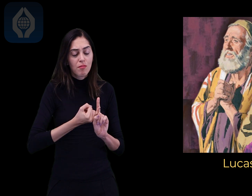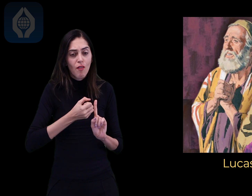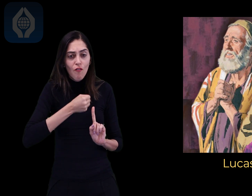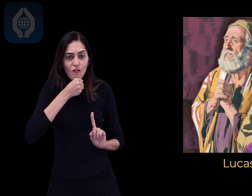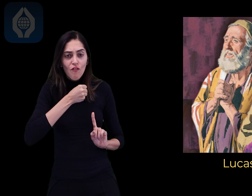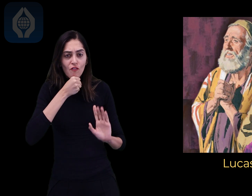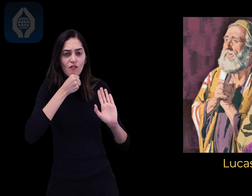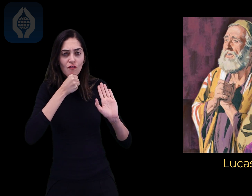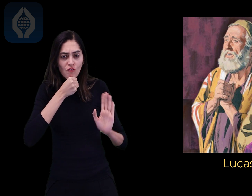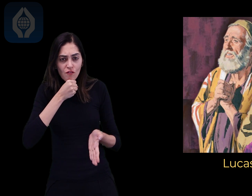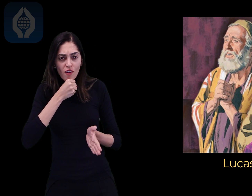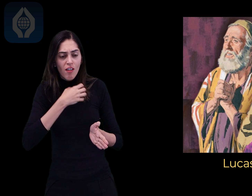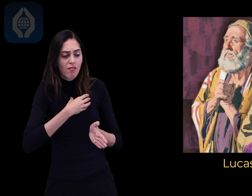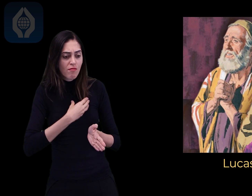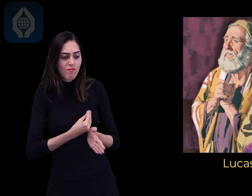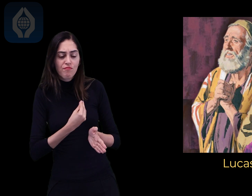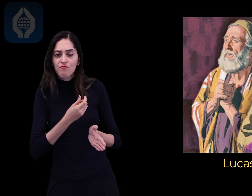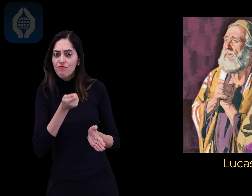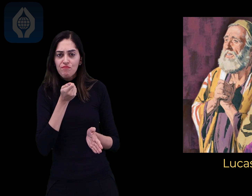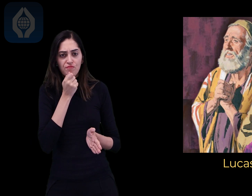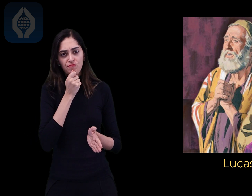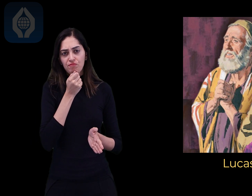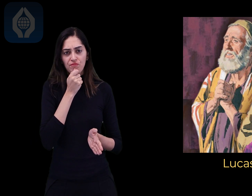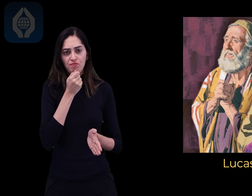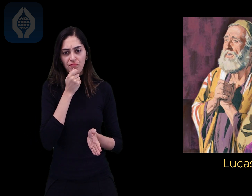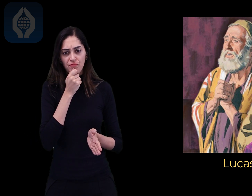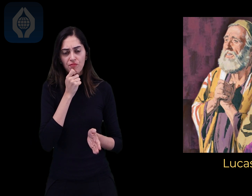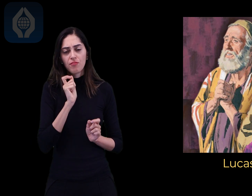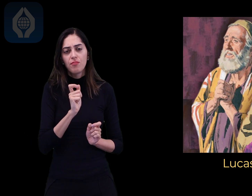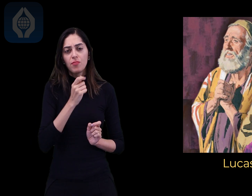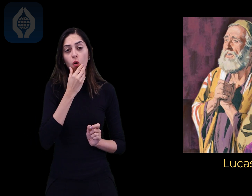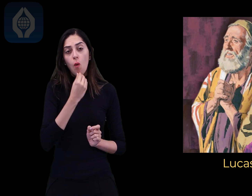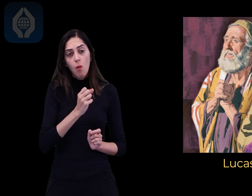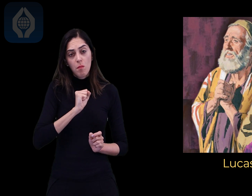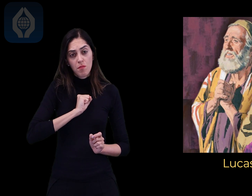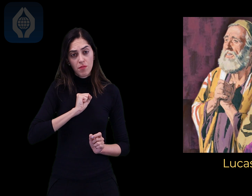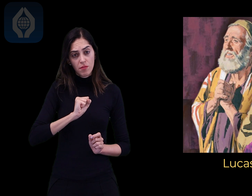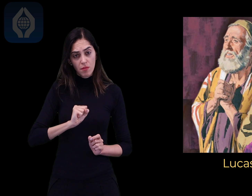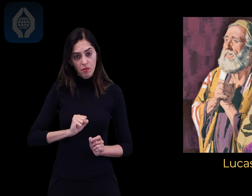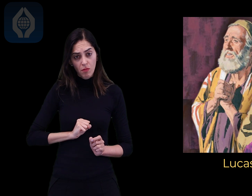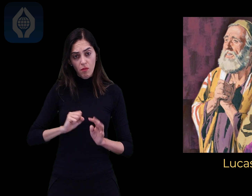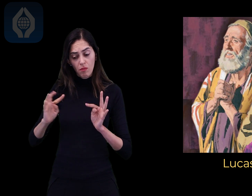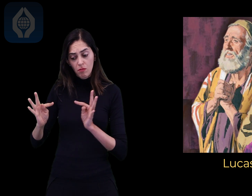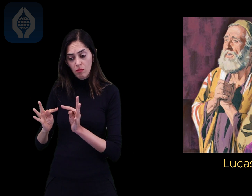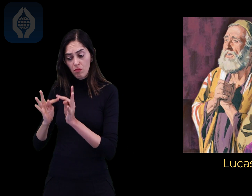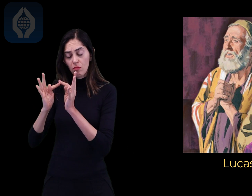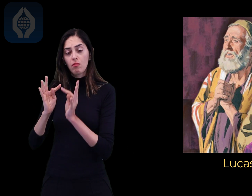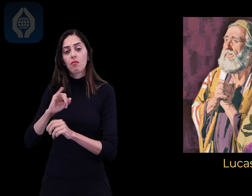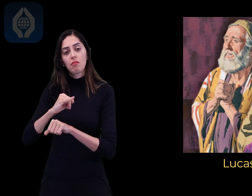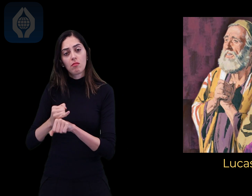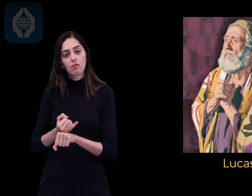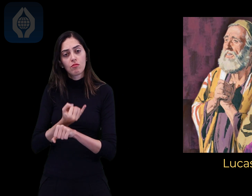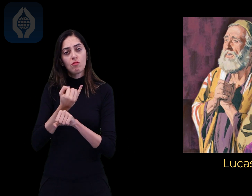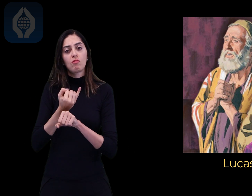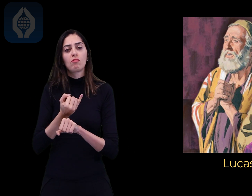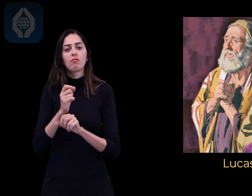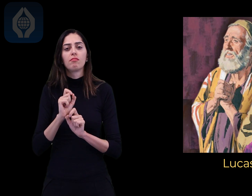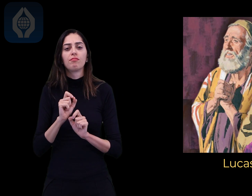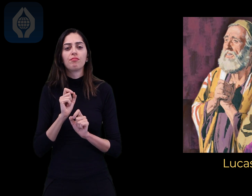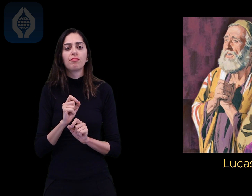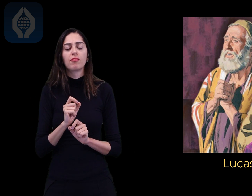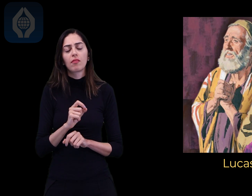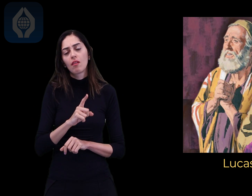de Jerusalém. Veja o que aconteceu com Zacarias enquanto ele estava fazendo o seu trabalho de sacerdote no